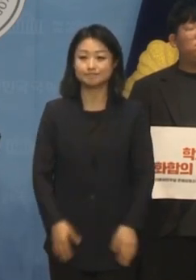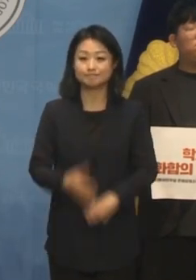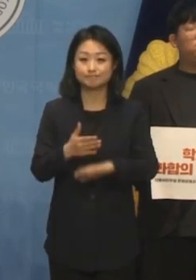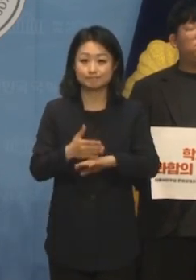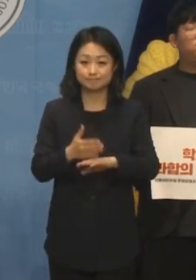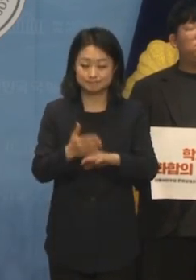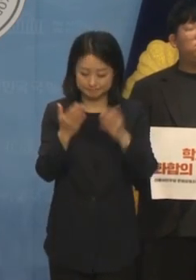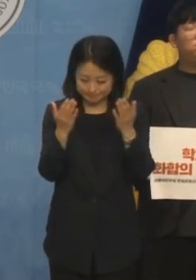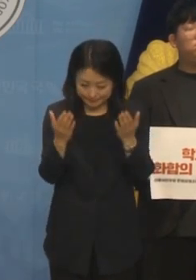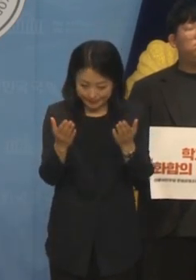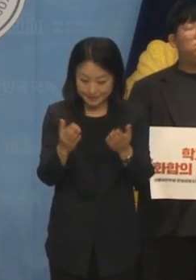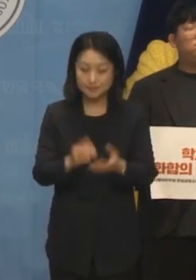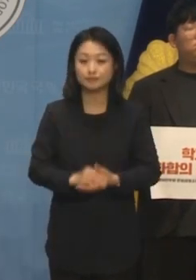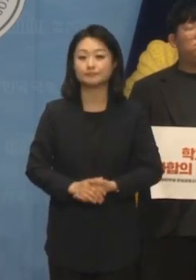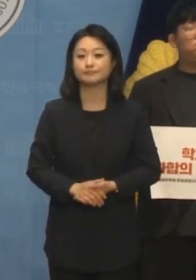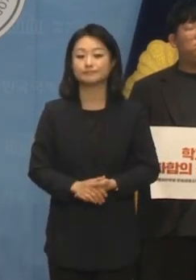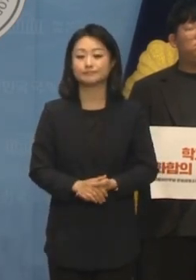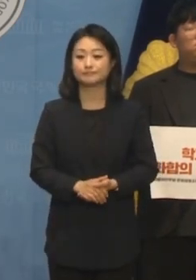감사합니다.